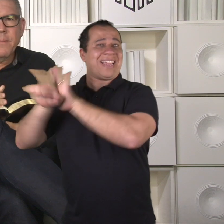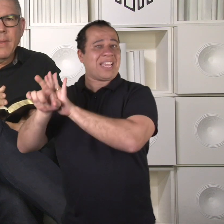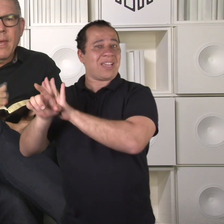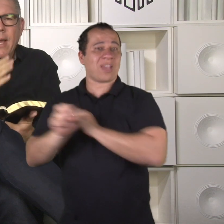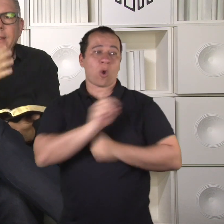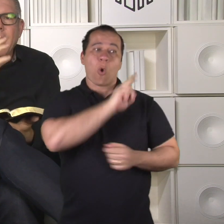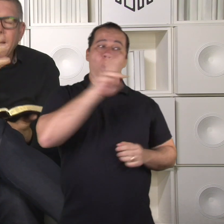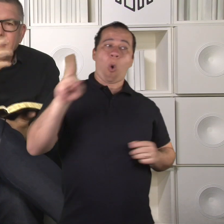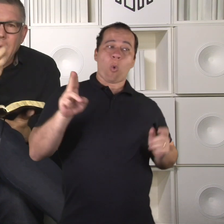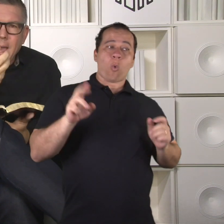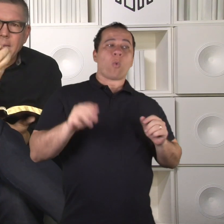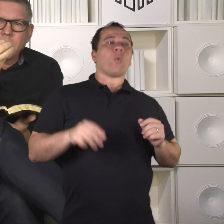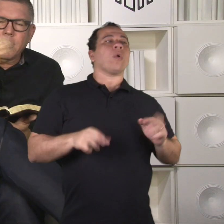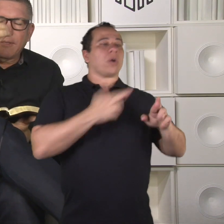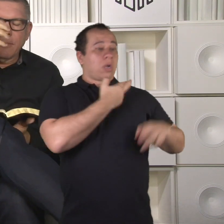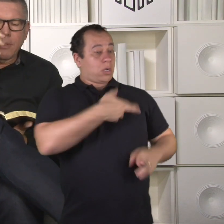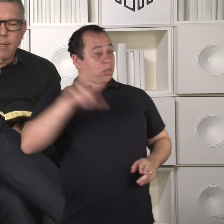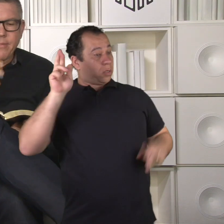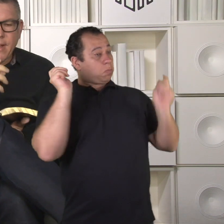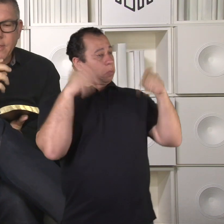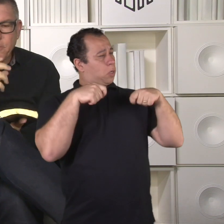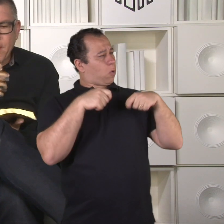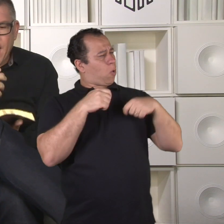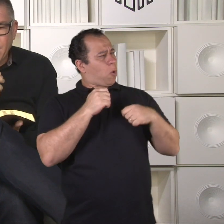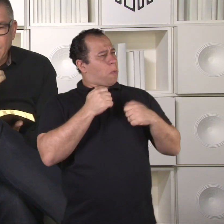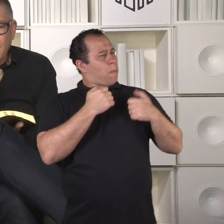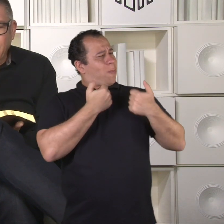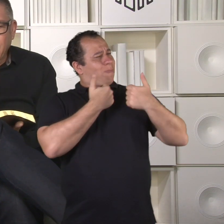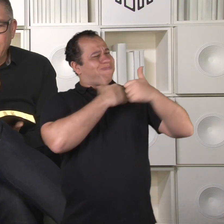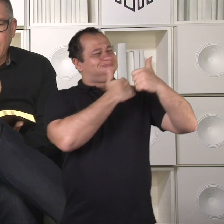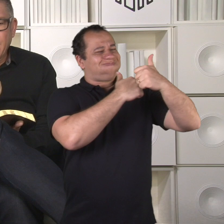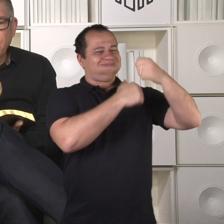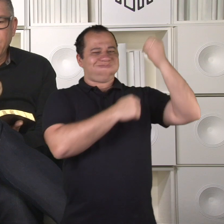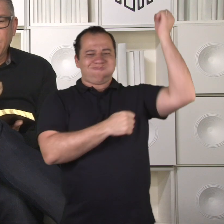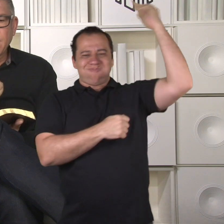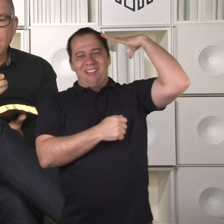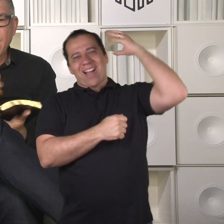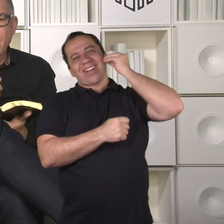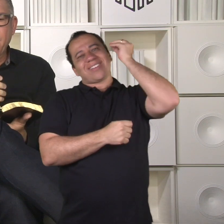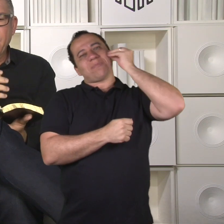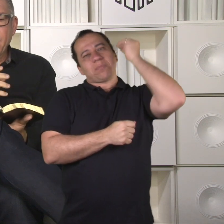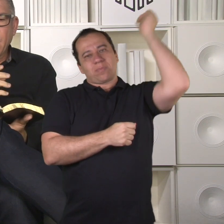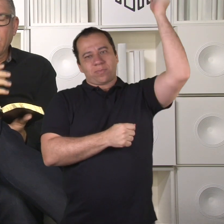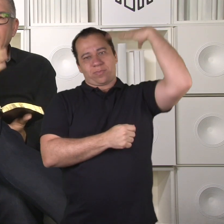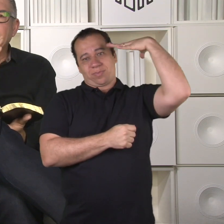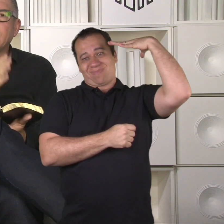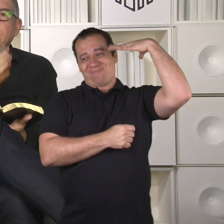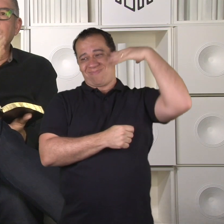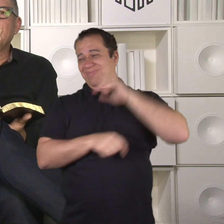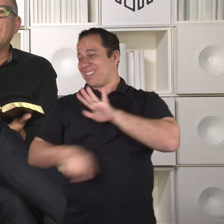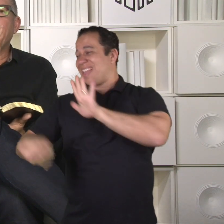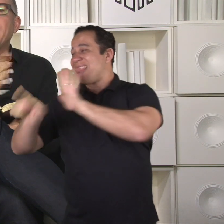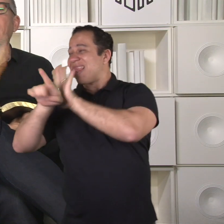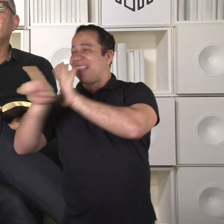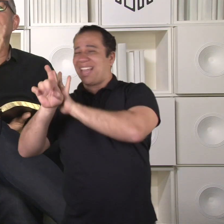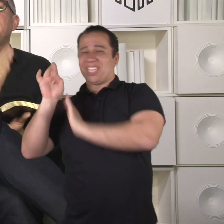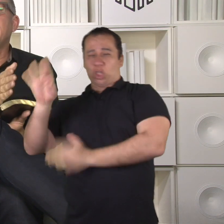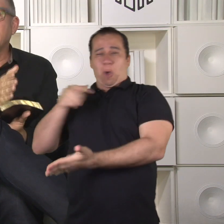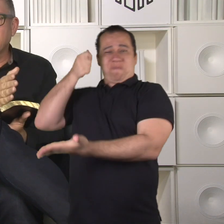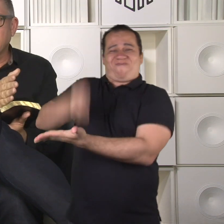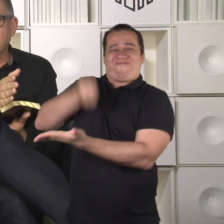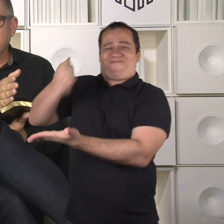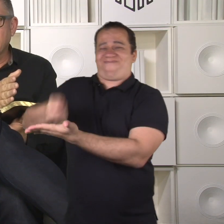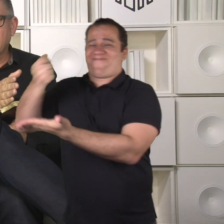funciona. A ideia, o que faz parte da lógica religiosa é: quais são os mandamentos